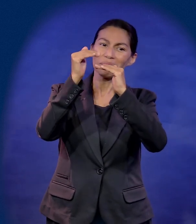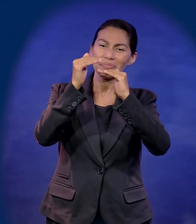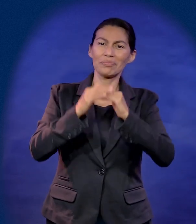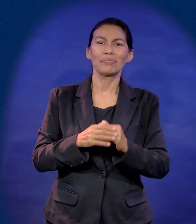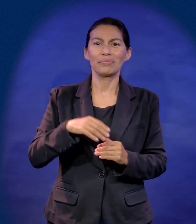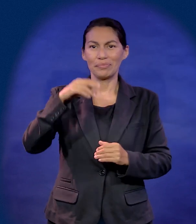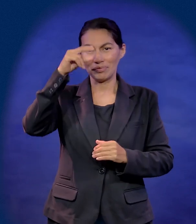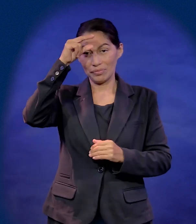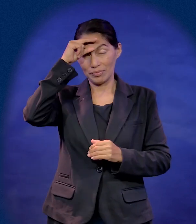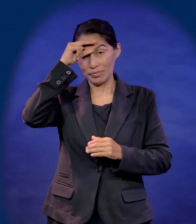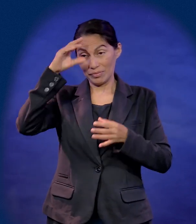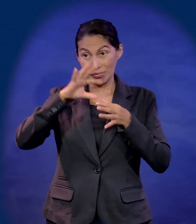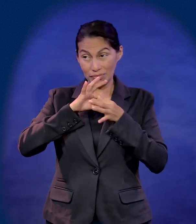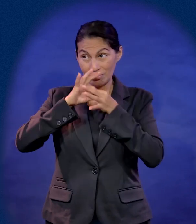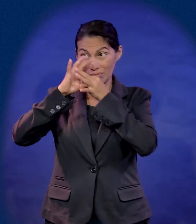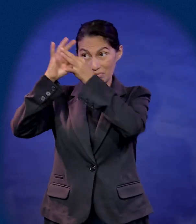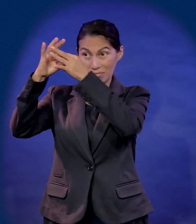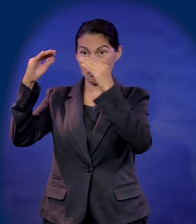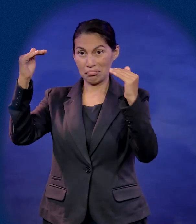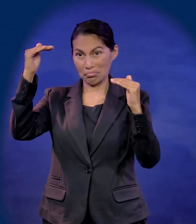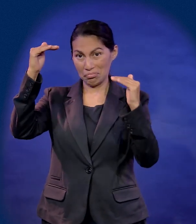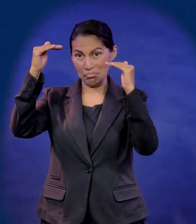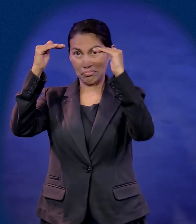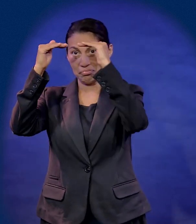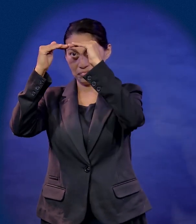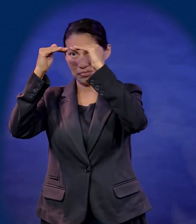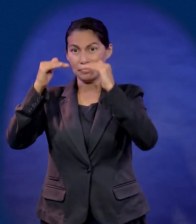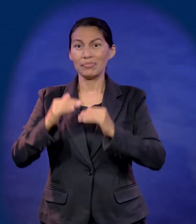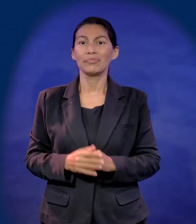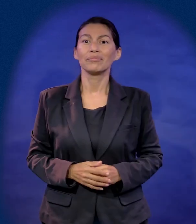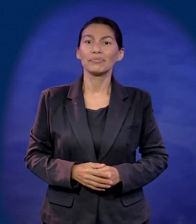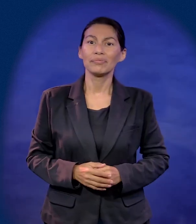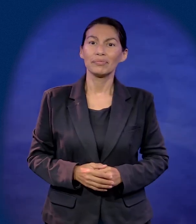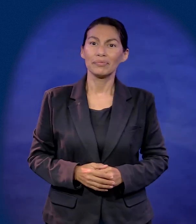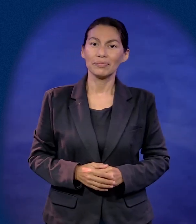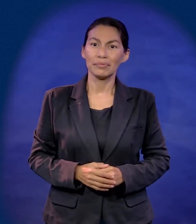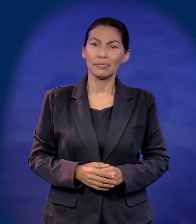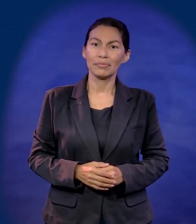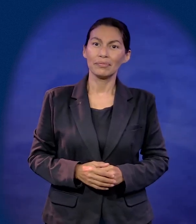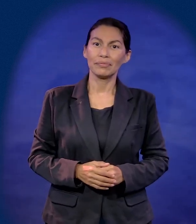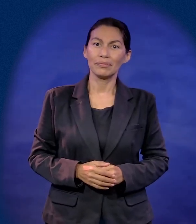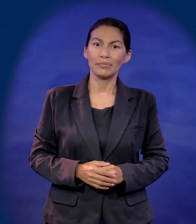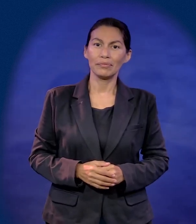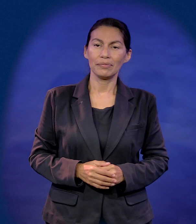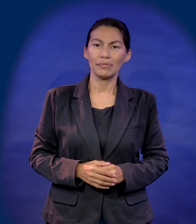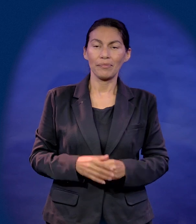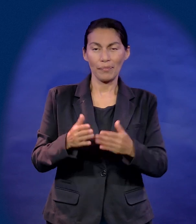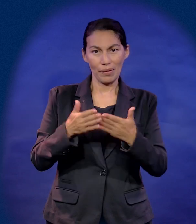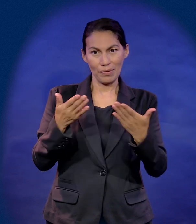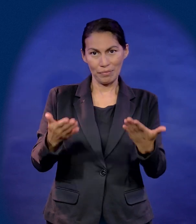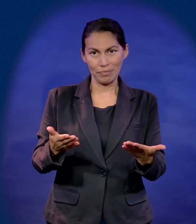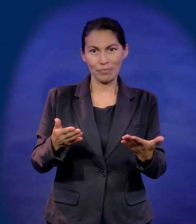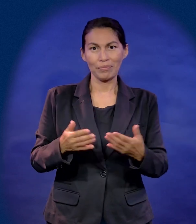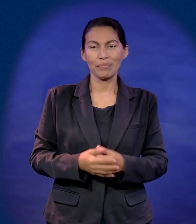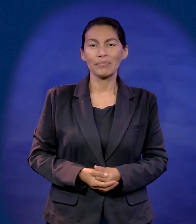que tú crezcas. Que tú crezcas a la plenitud de Cristo. Él quiere.